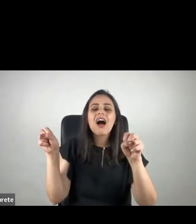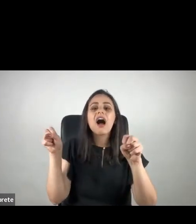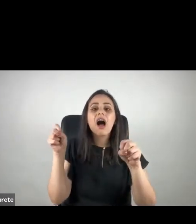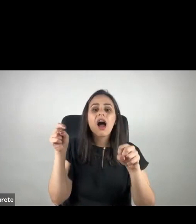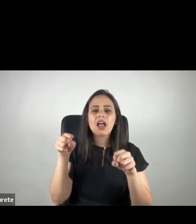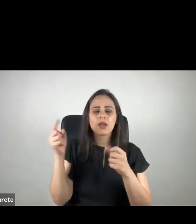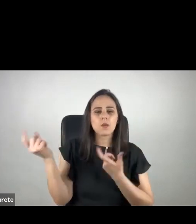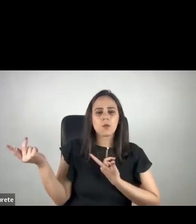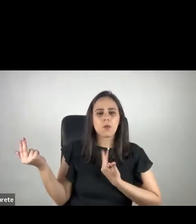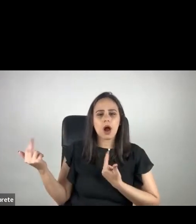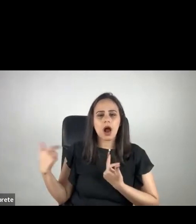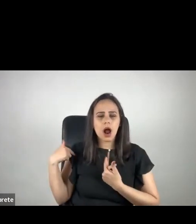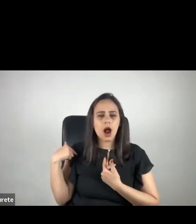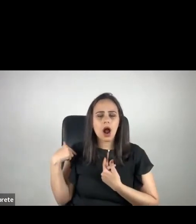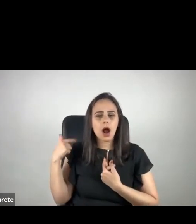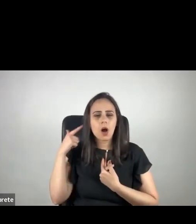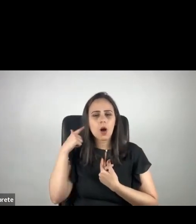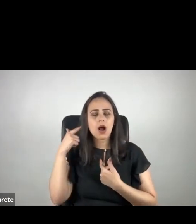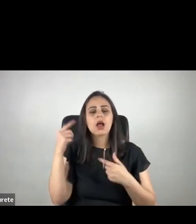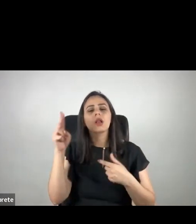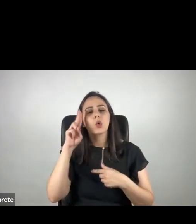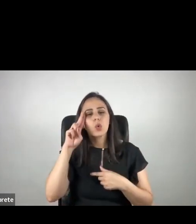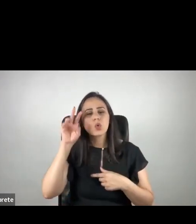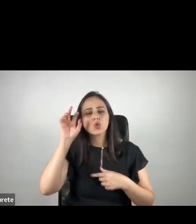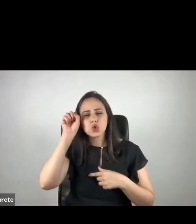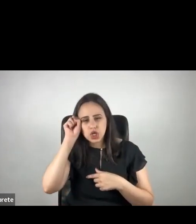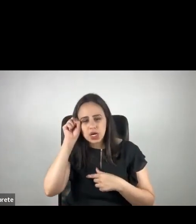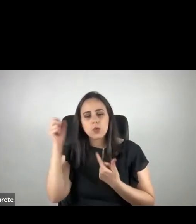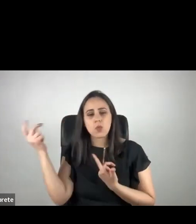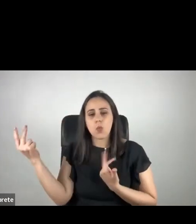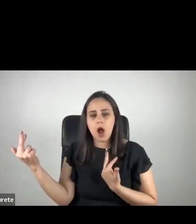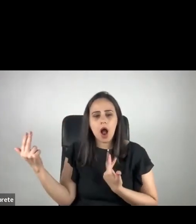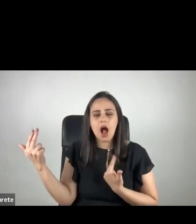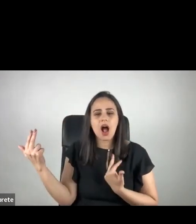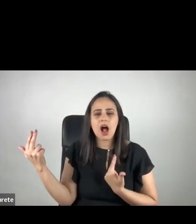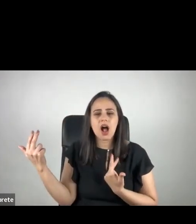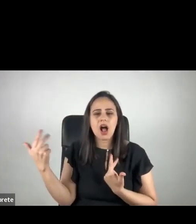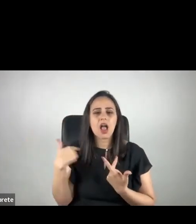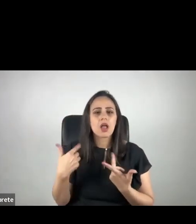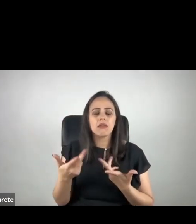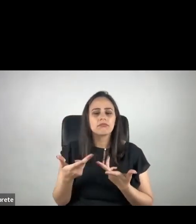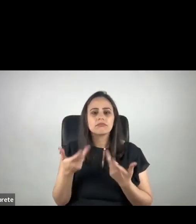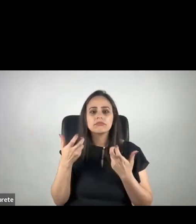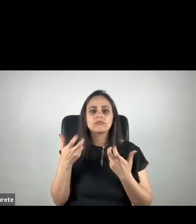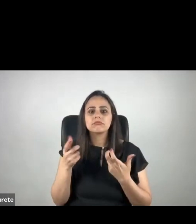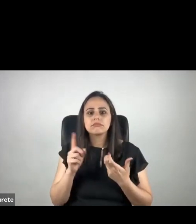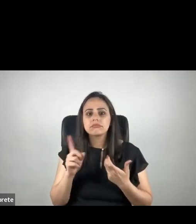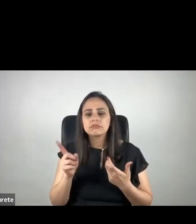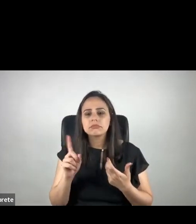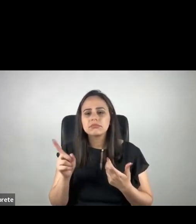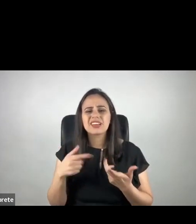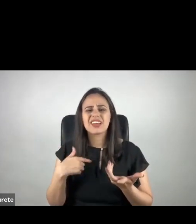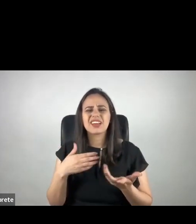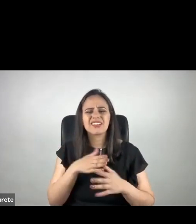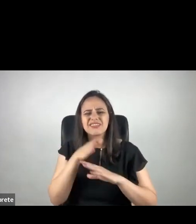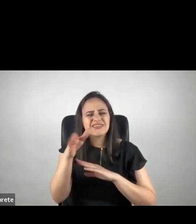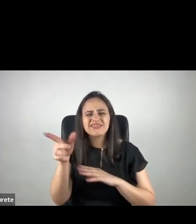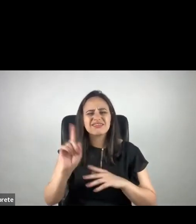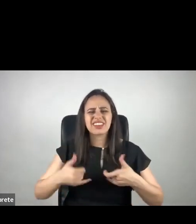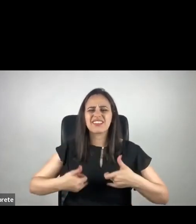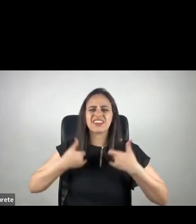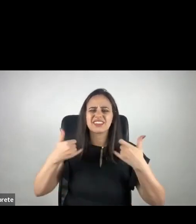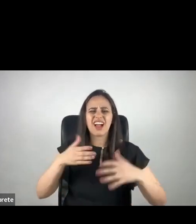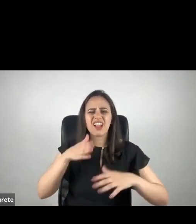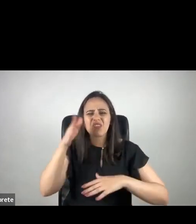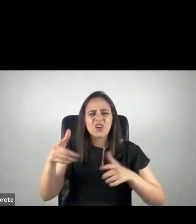mesma deficiência que eu, ele tem síndrome de Usher, ele falou, Thierry, eu nem apareci. Por que eu ia gastar meu tempo, tudo, indo